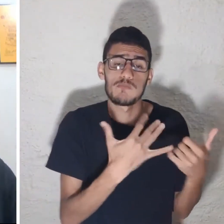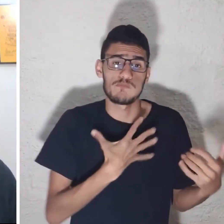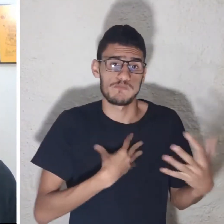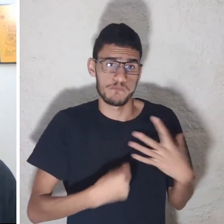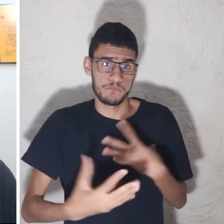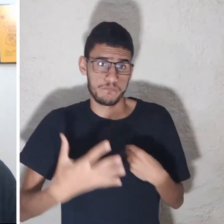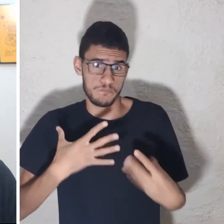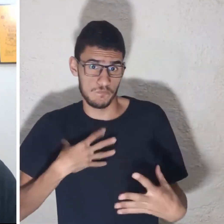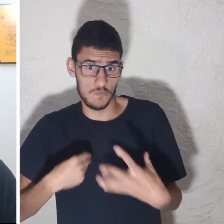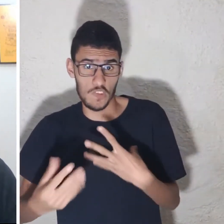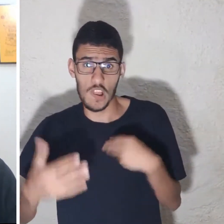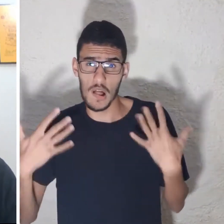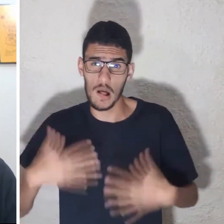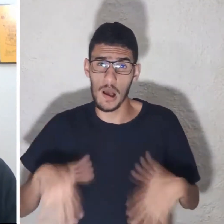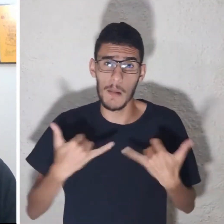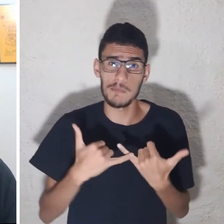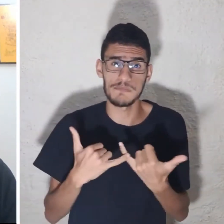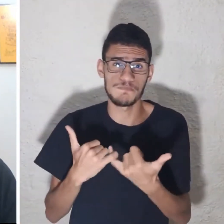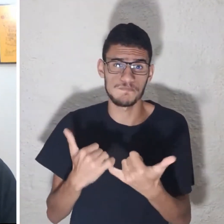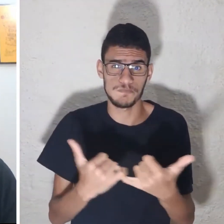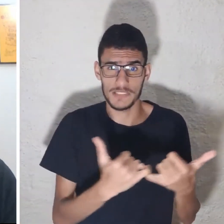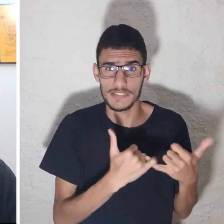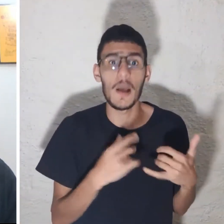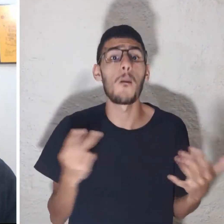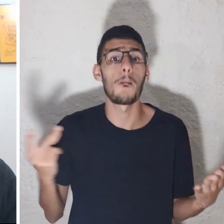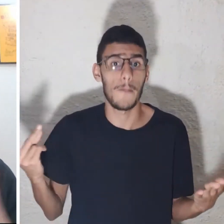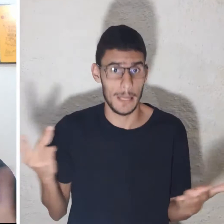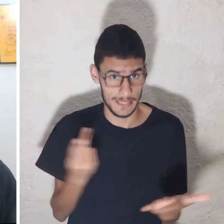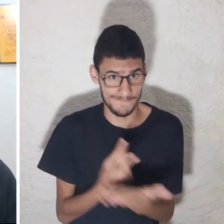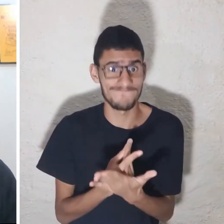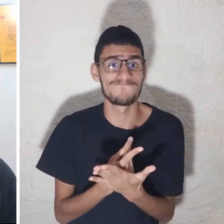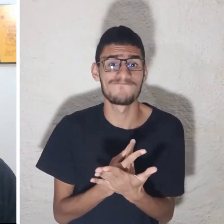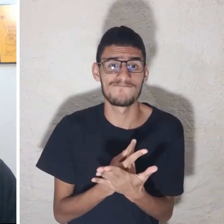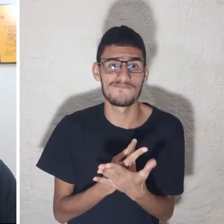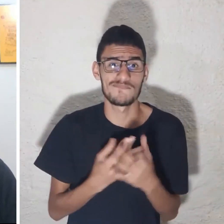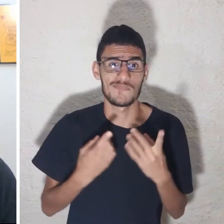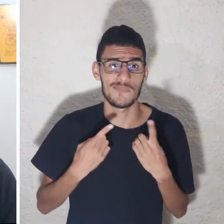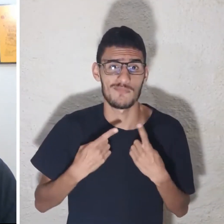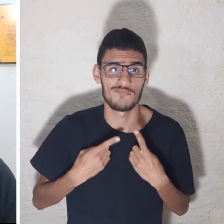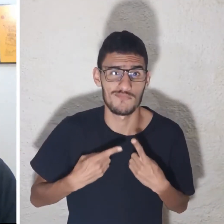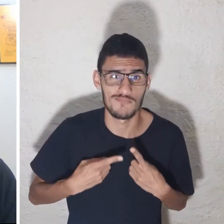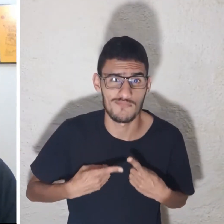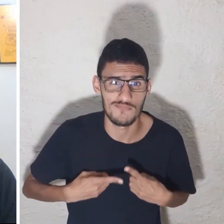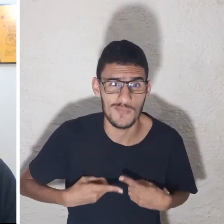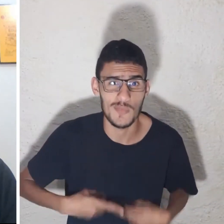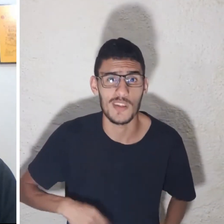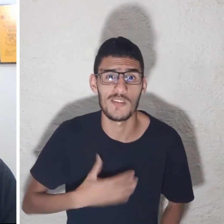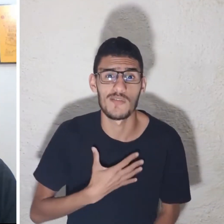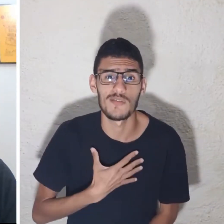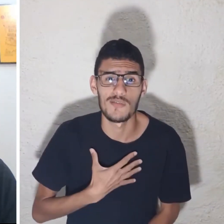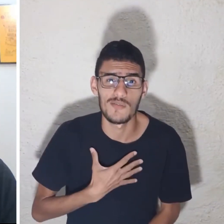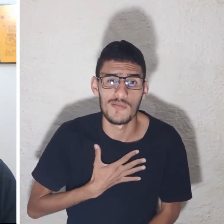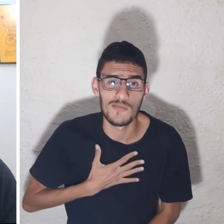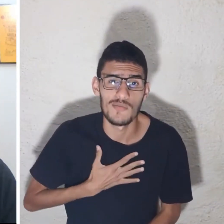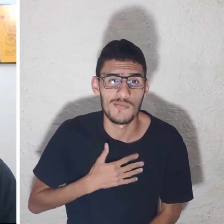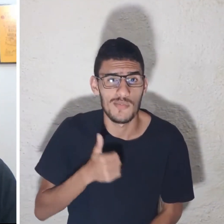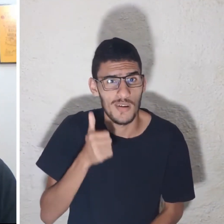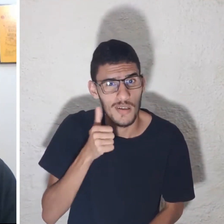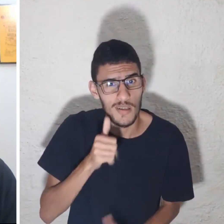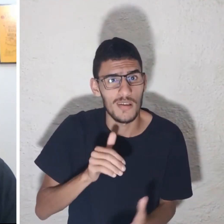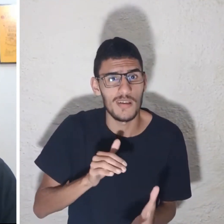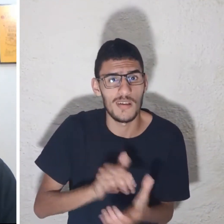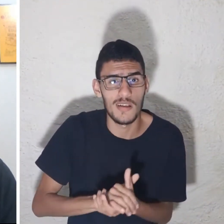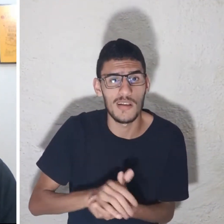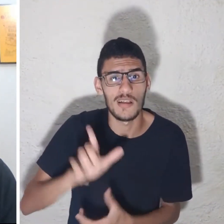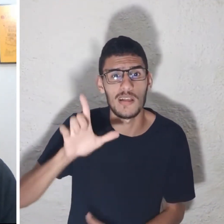tido filhos, né, fora do seu casamento, que é algo que levou, né, inclusive a depressão da sua esposa Leopoldina, que